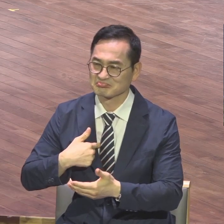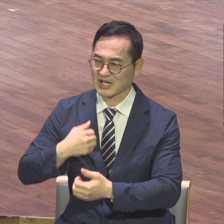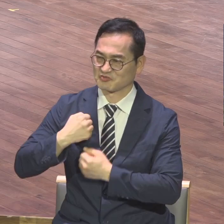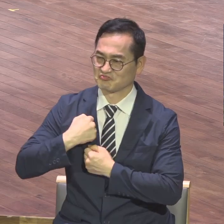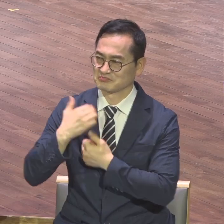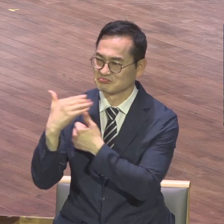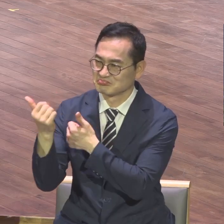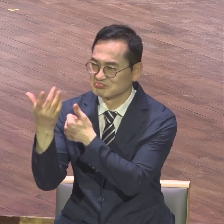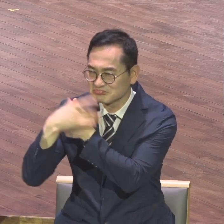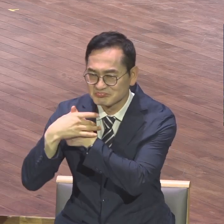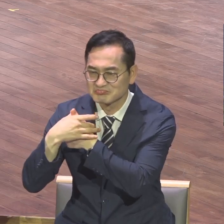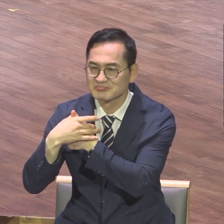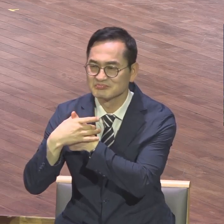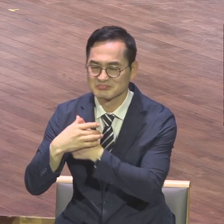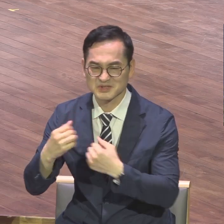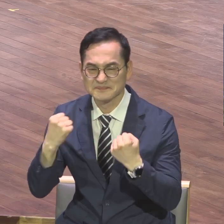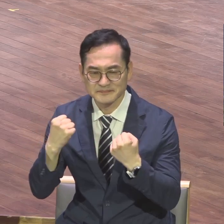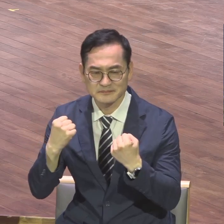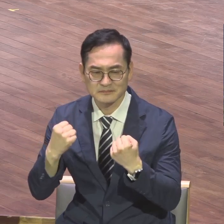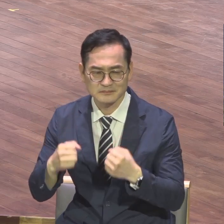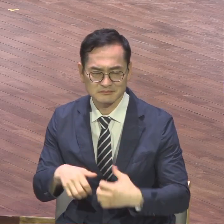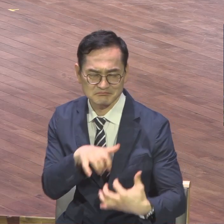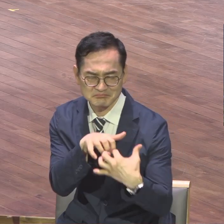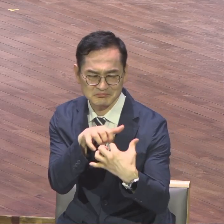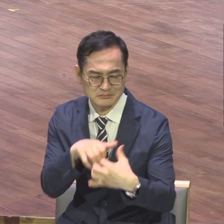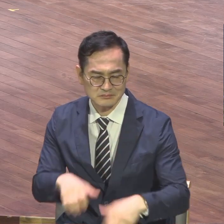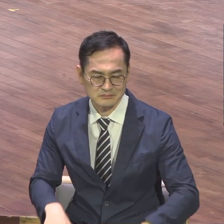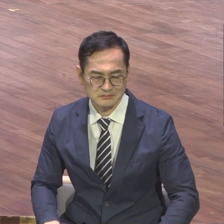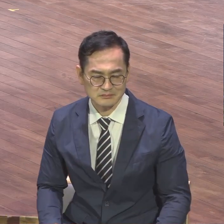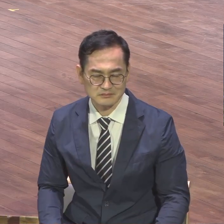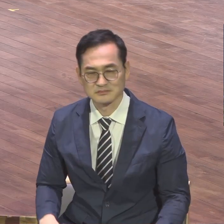파워, 드론이 파워 하고 있는데 파워가 하나도